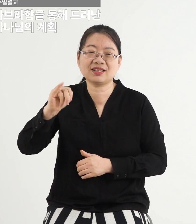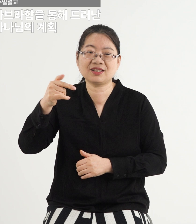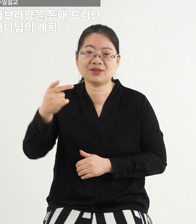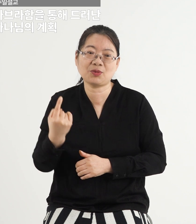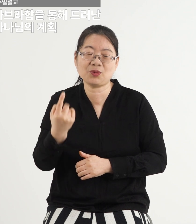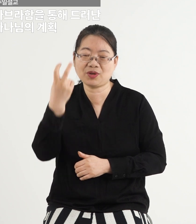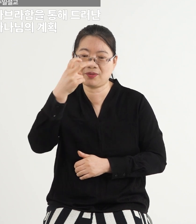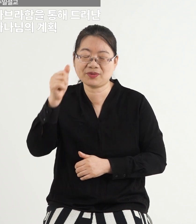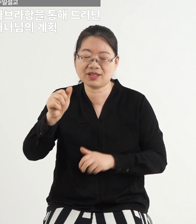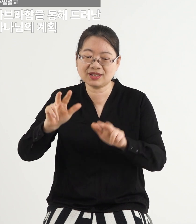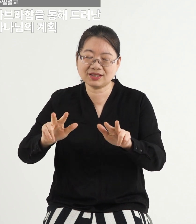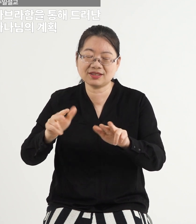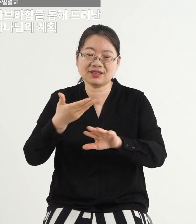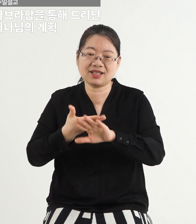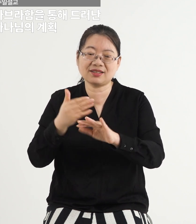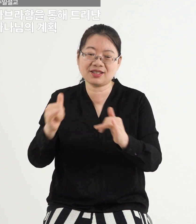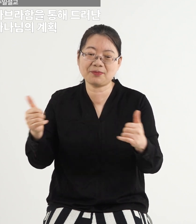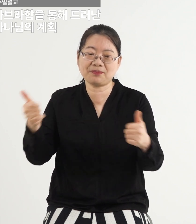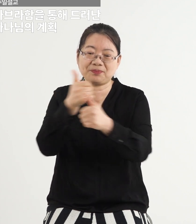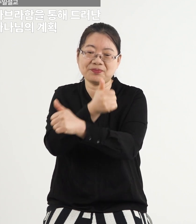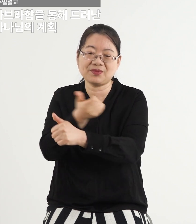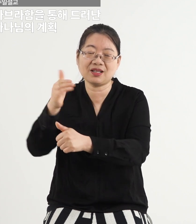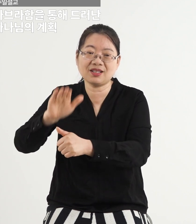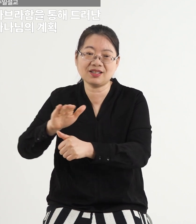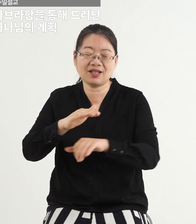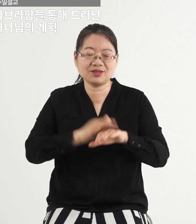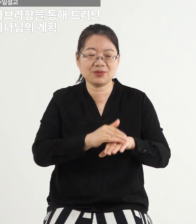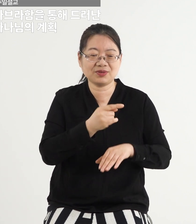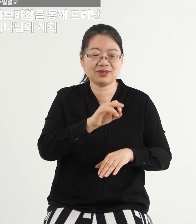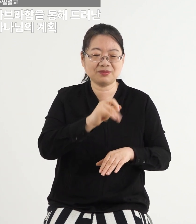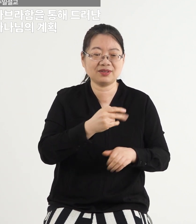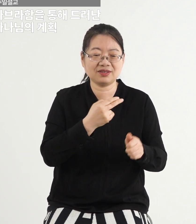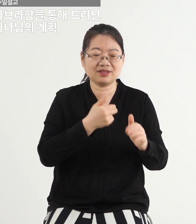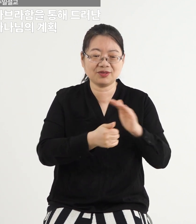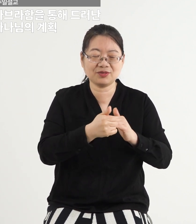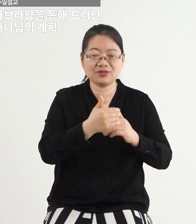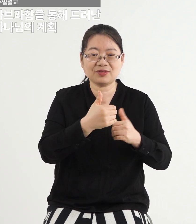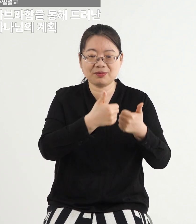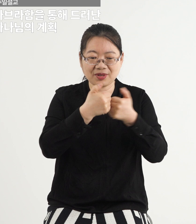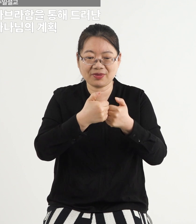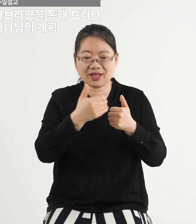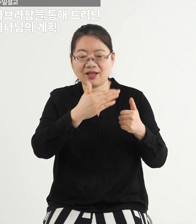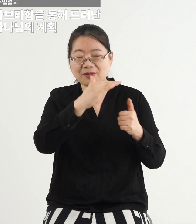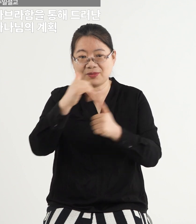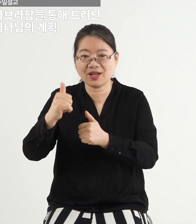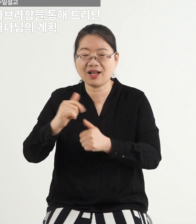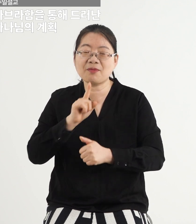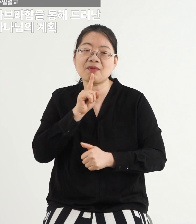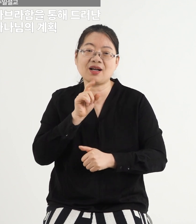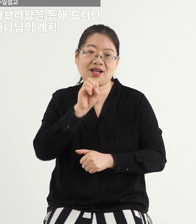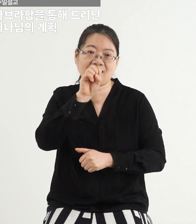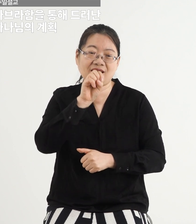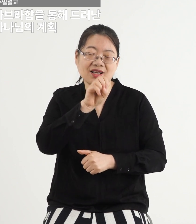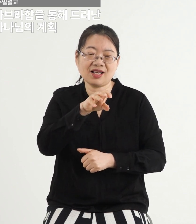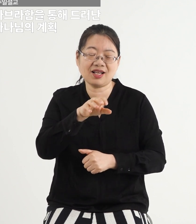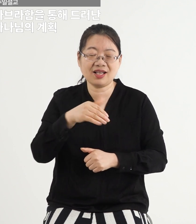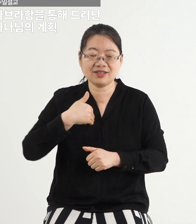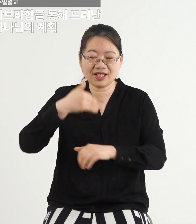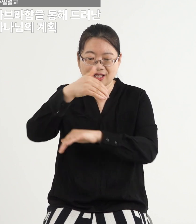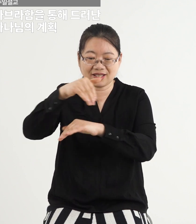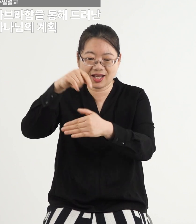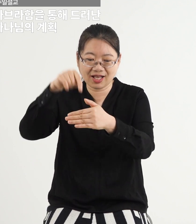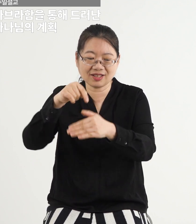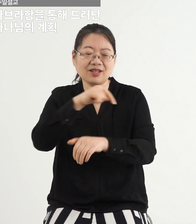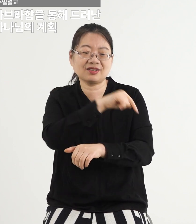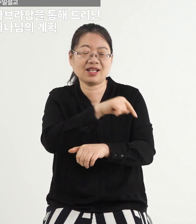다른 사람으로 바뀌었지만 손흥민 선수를 면담을 했어요. 딱 한마디, 내 계획